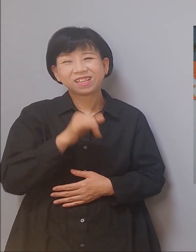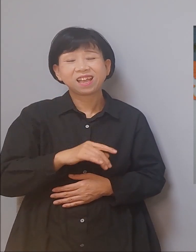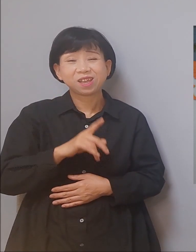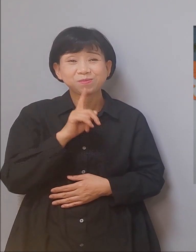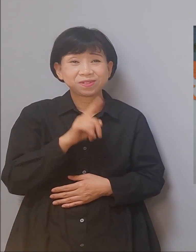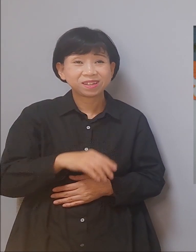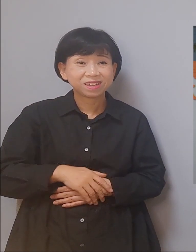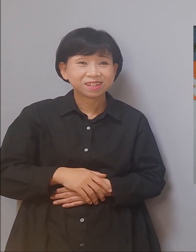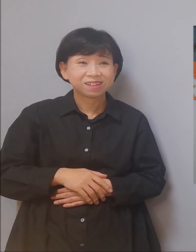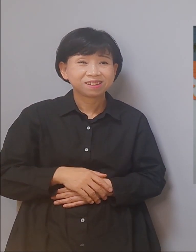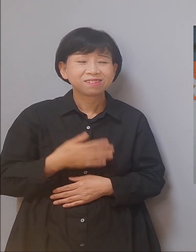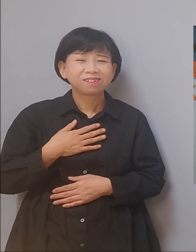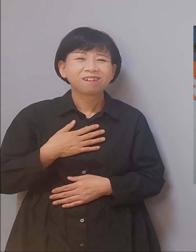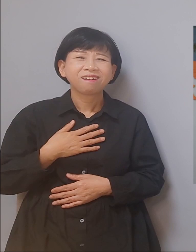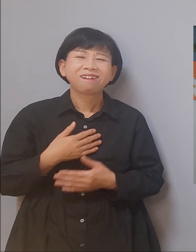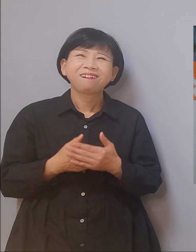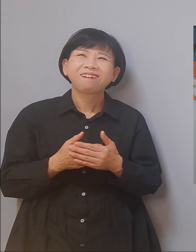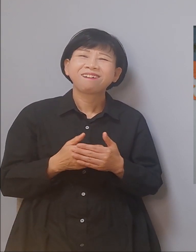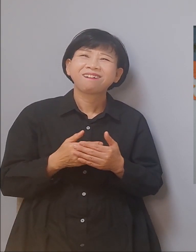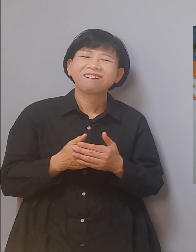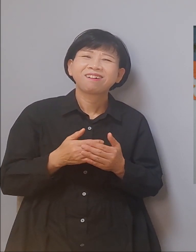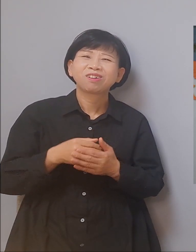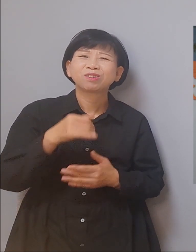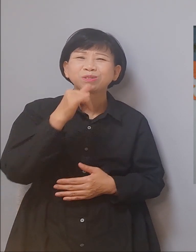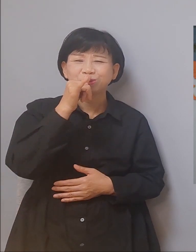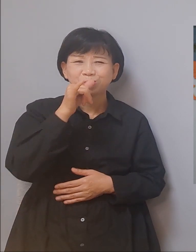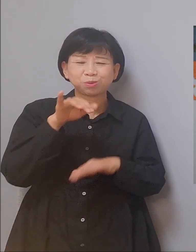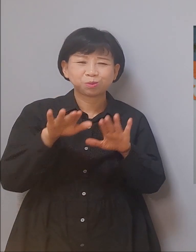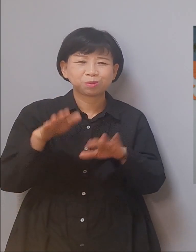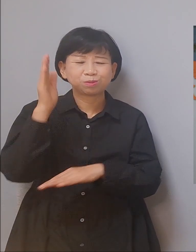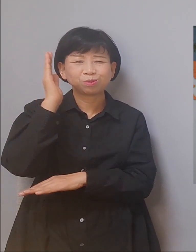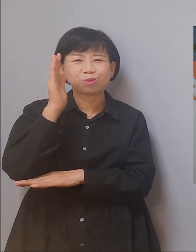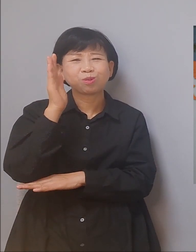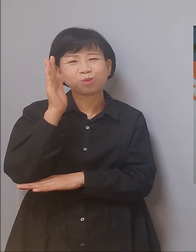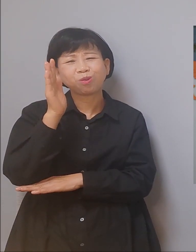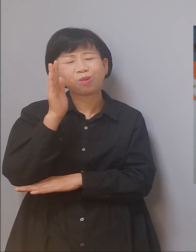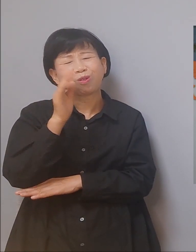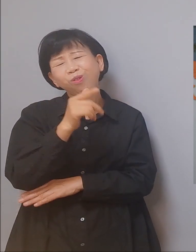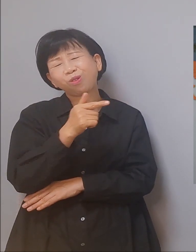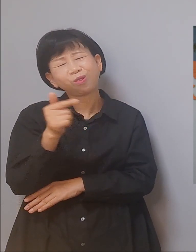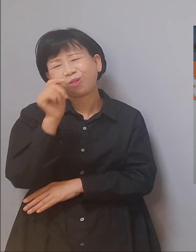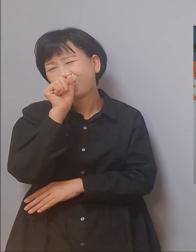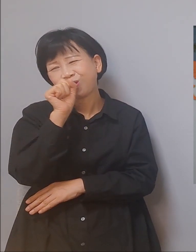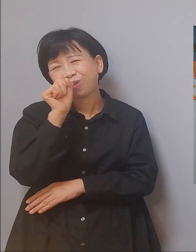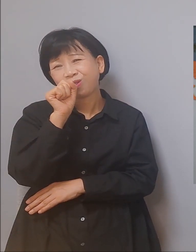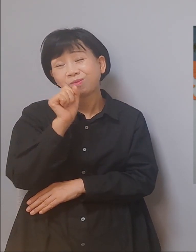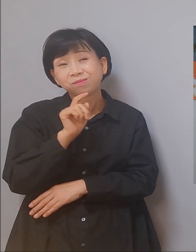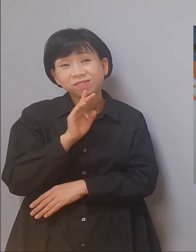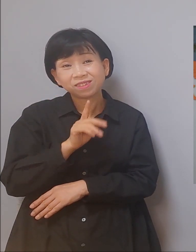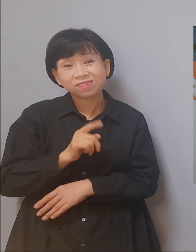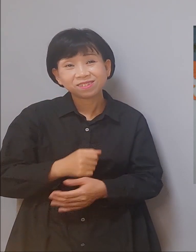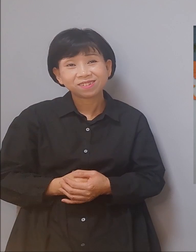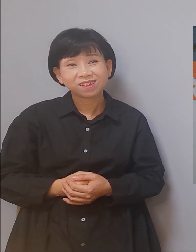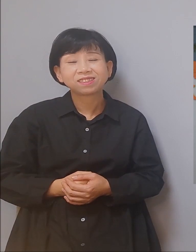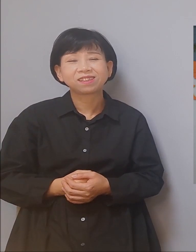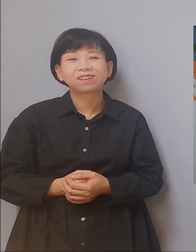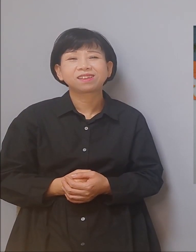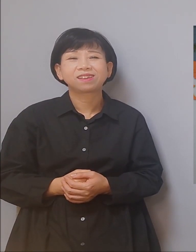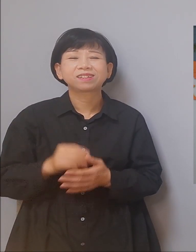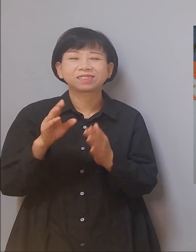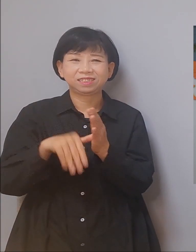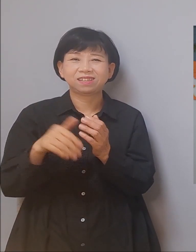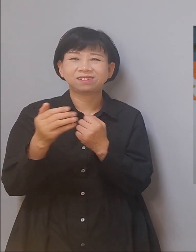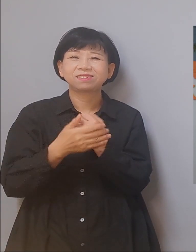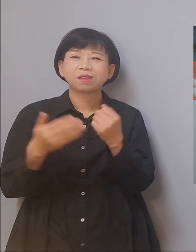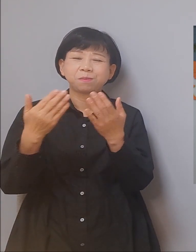좀 떨림이 있었네. 오늘 설교 듣기 참 좋더라고 라는 거에 우리는 은혜 받았다고 말하곤